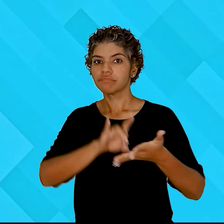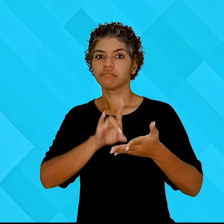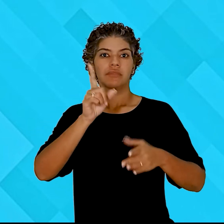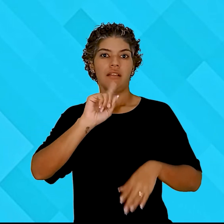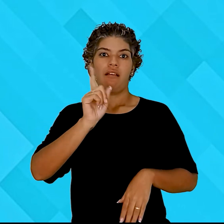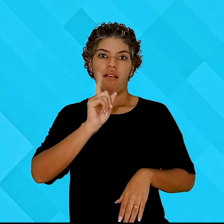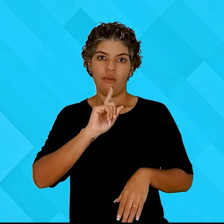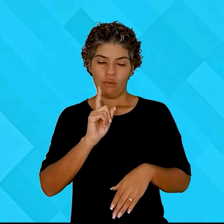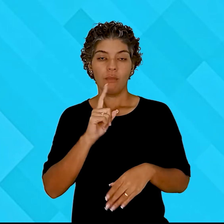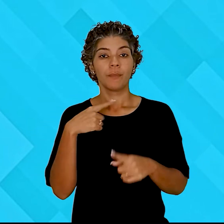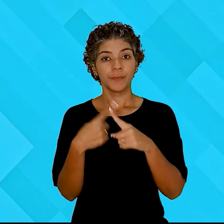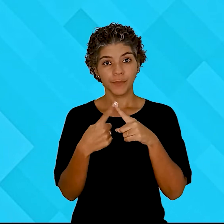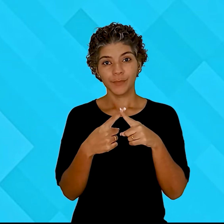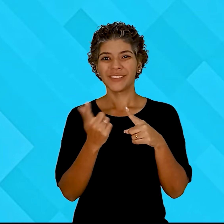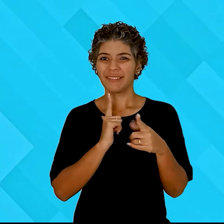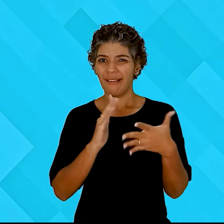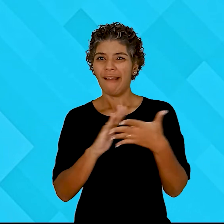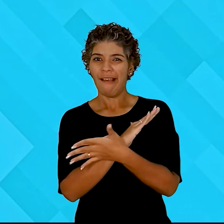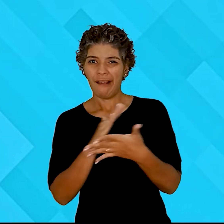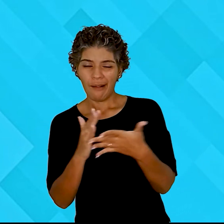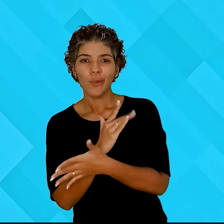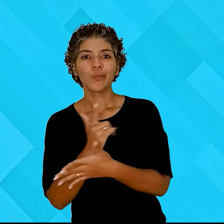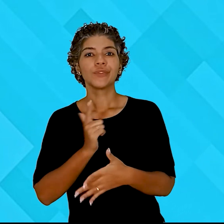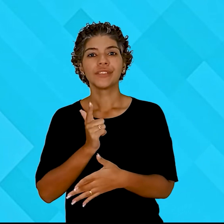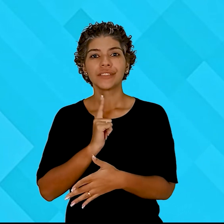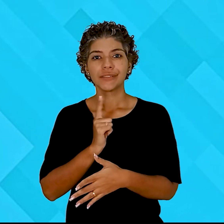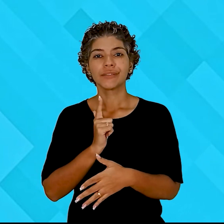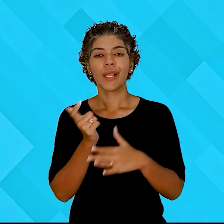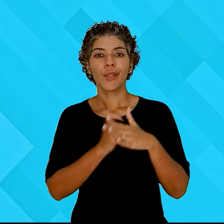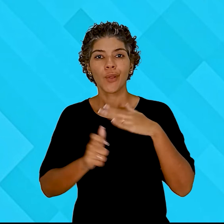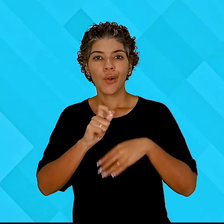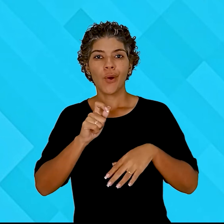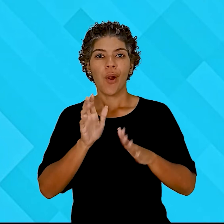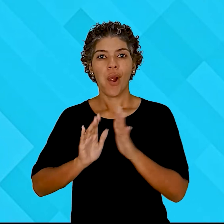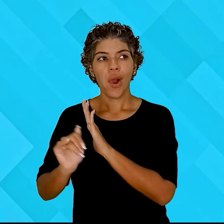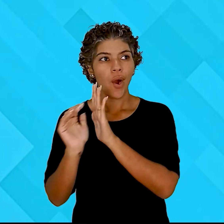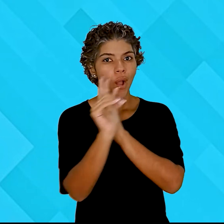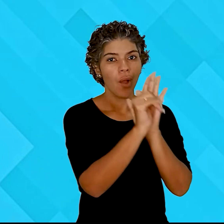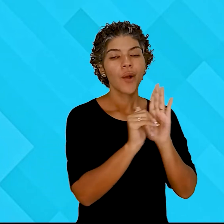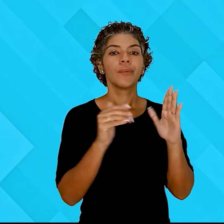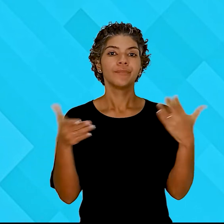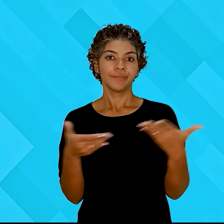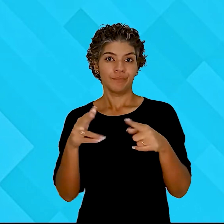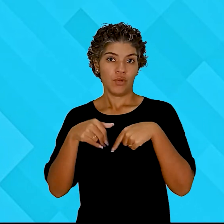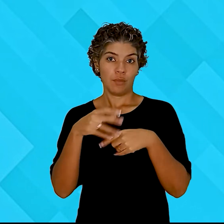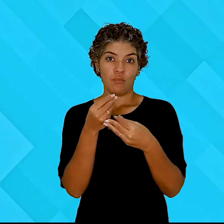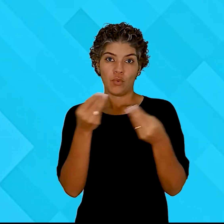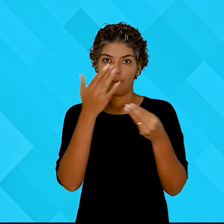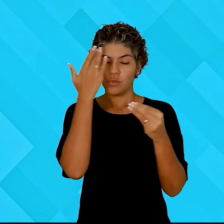seu microempreendedor individual, porque a gente está em um momento de muitos golpes, há um grande desejo da população de abrir microempreendedor